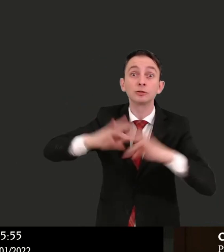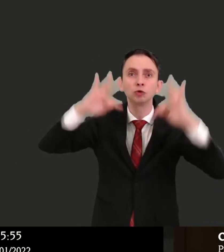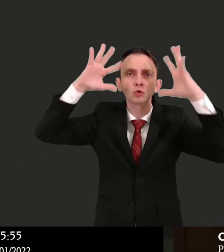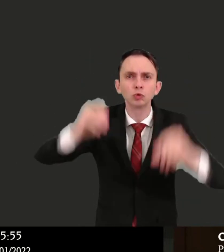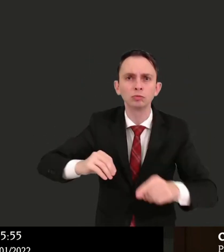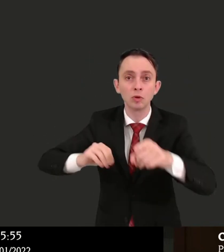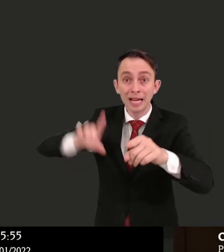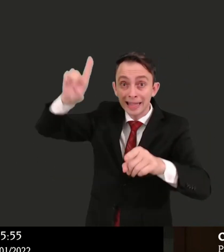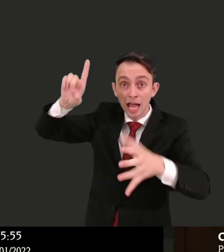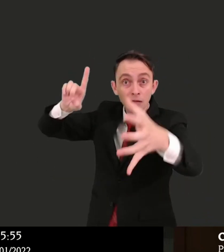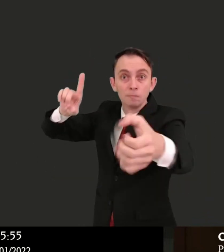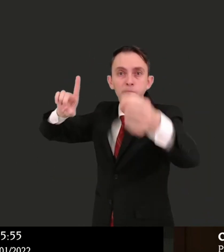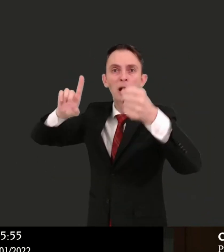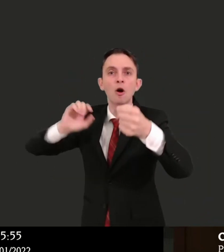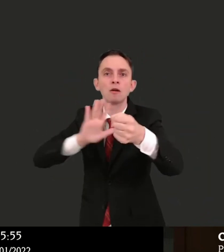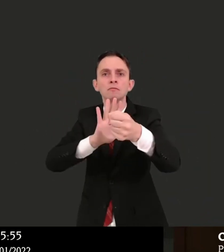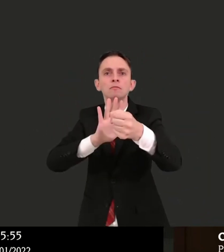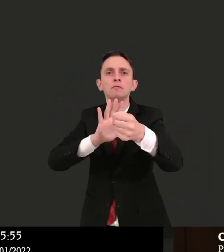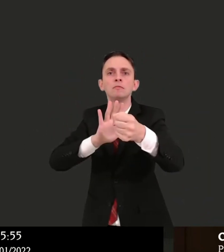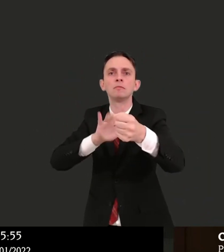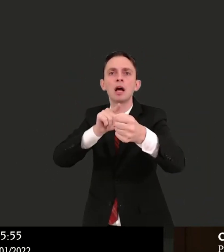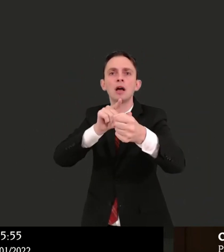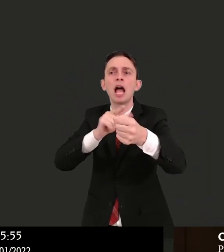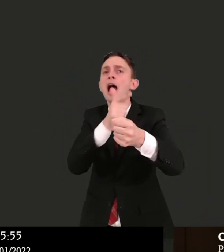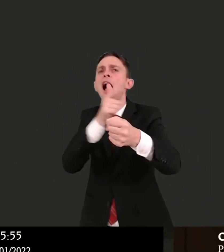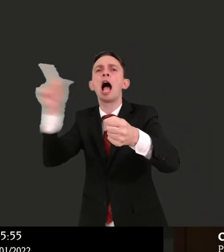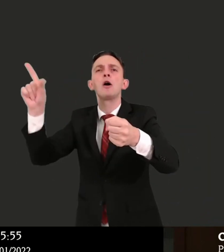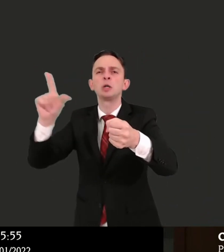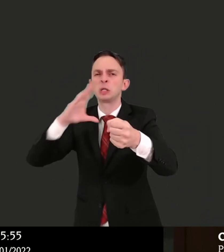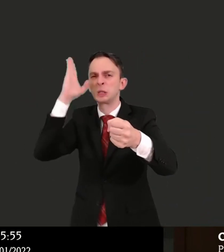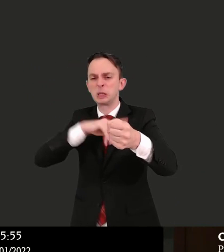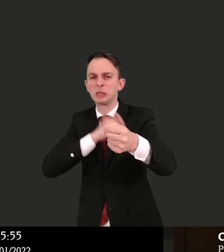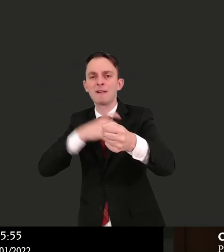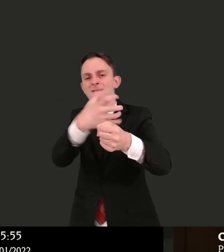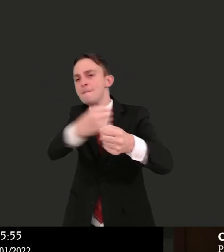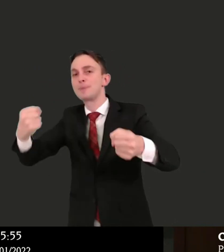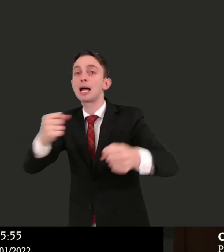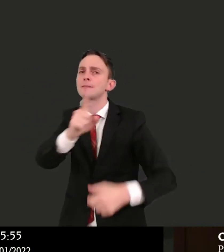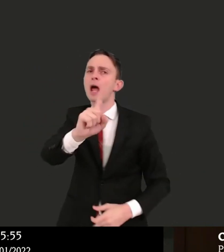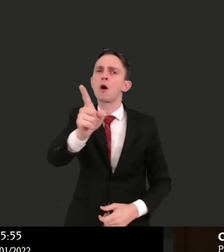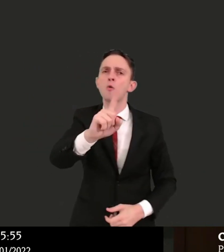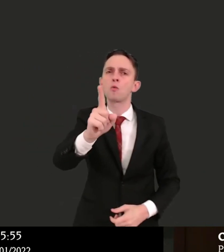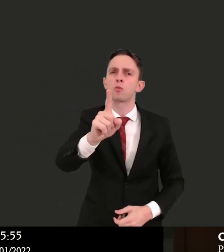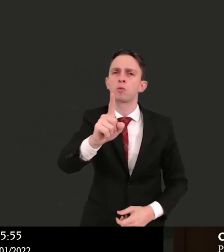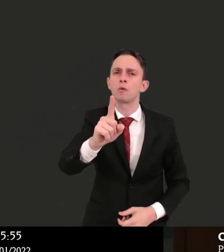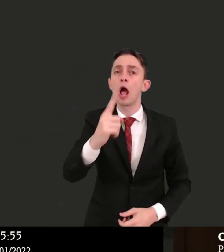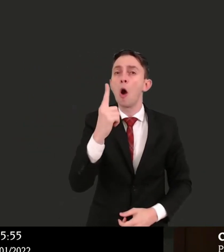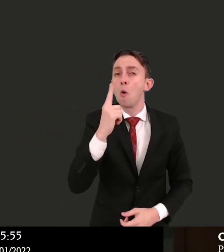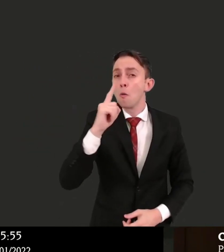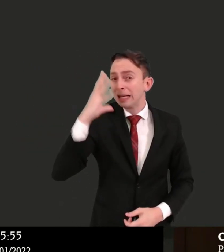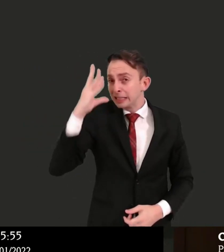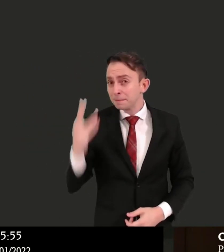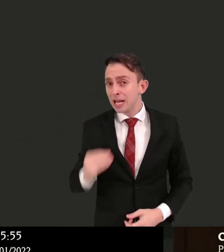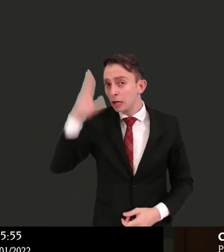da mão dele. Ou porventura tem algum espírito que teria a petulância, a coragem, a ousadia de se apresentar perante o Senhor